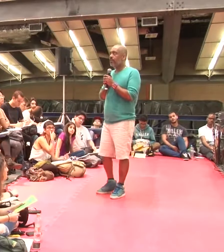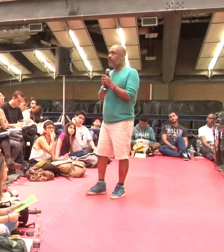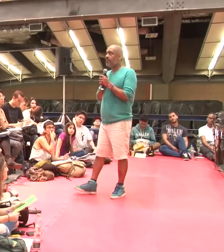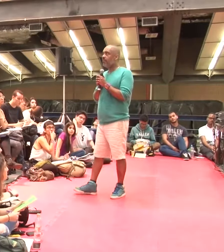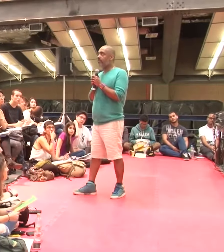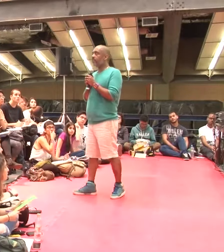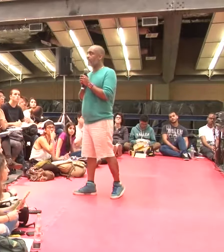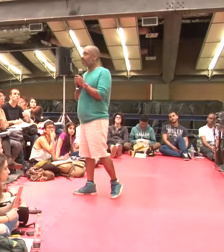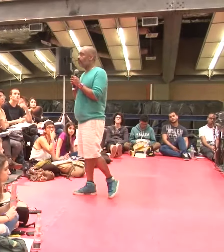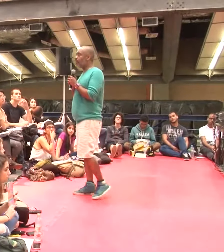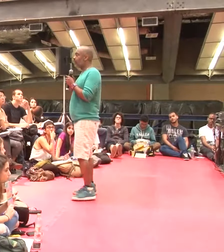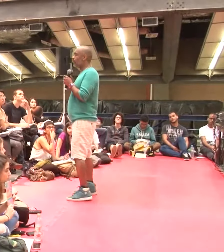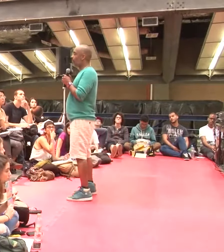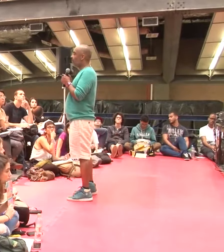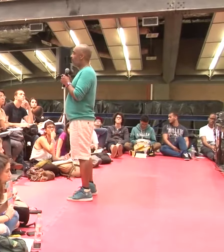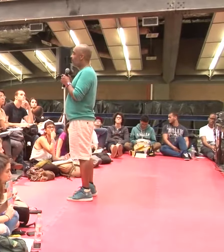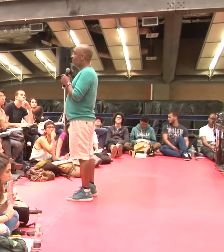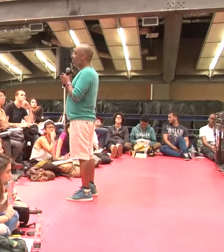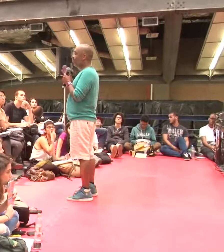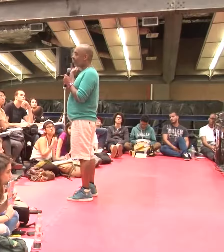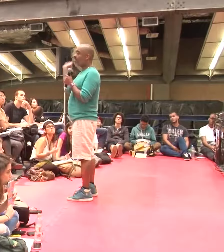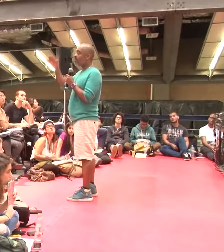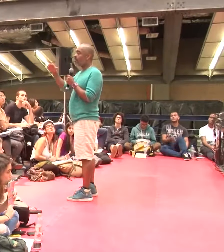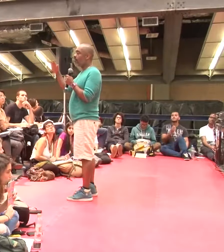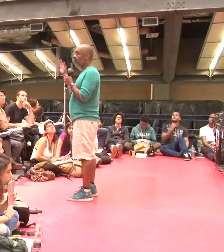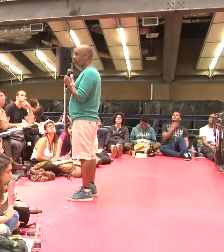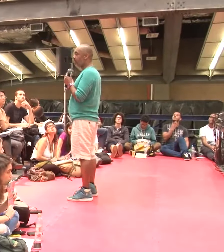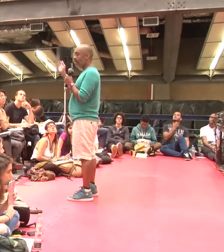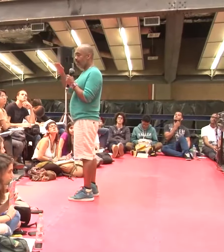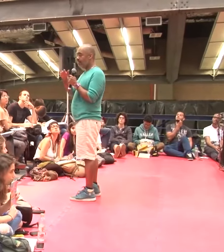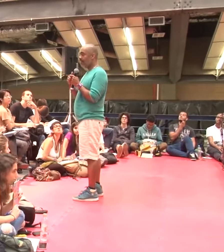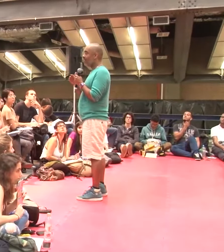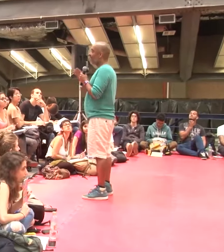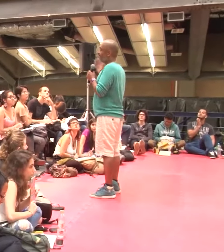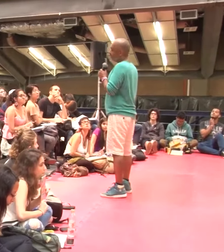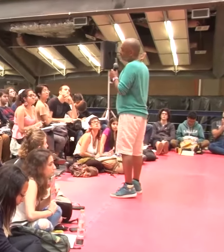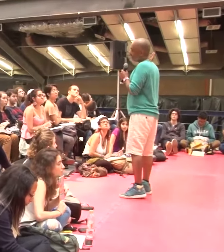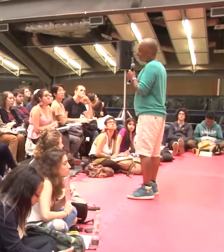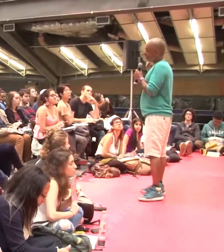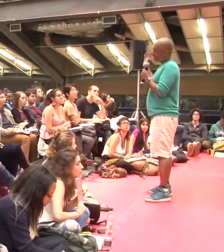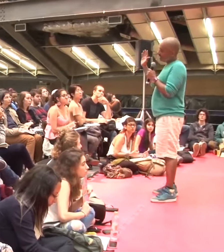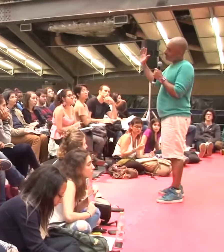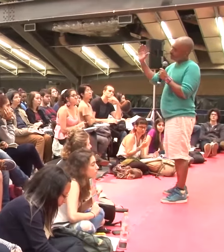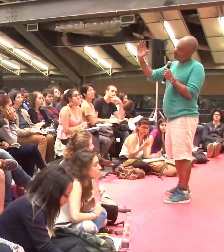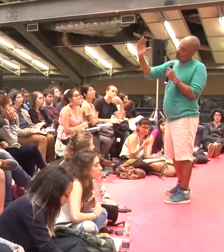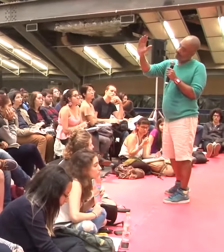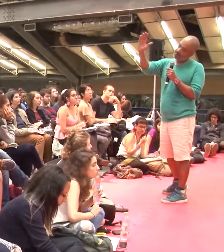Uns anos atrás, eu comecei a me interessar muito. Passava sempre numa rua dentro do trabalho, né? E tinha uma sucessão de